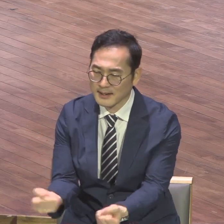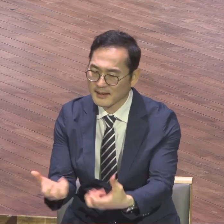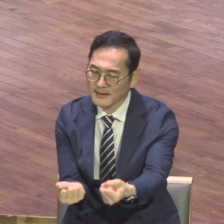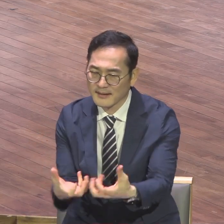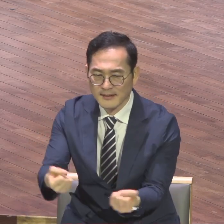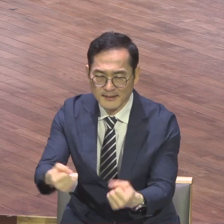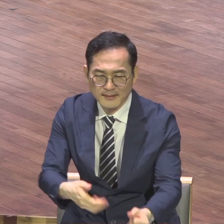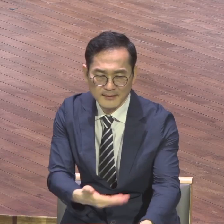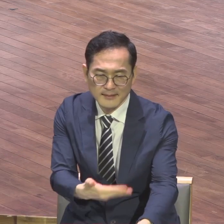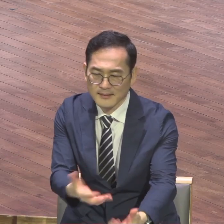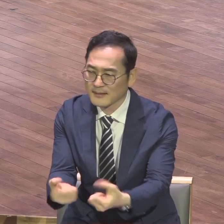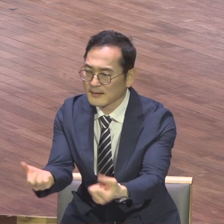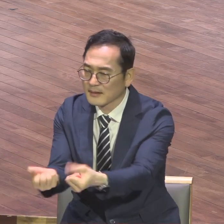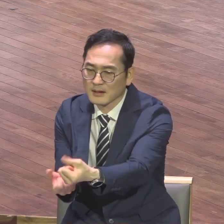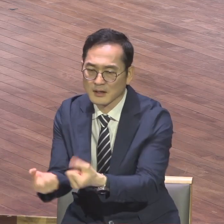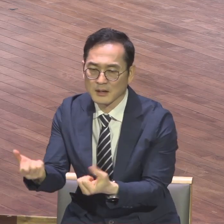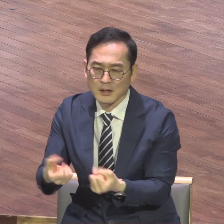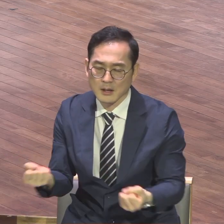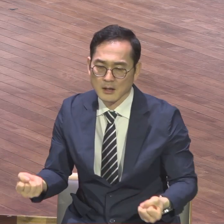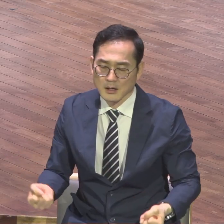편 갈라놓고